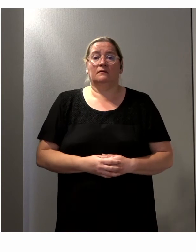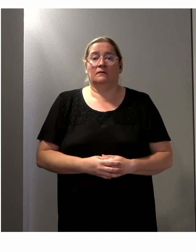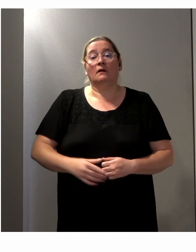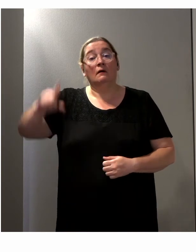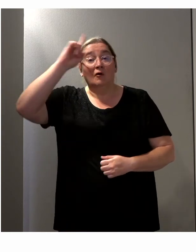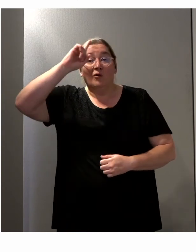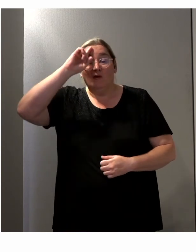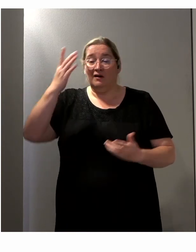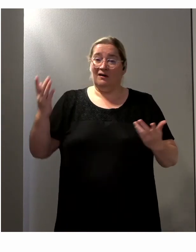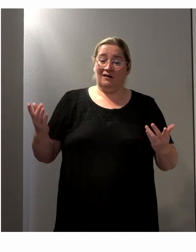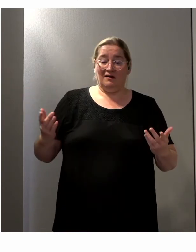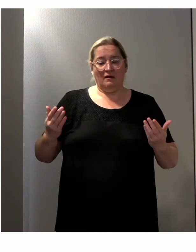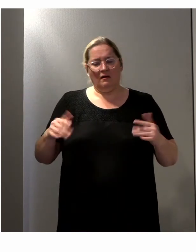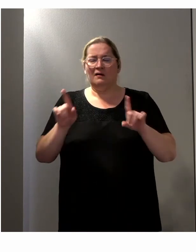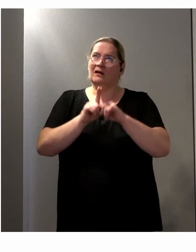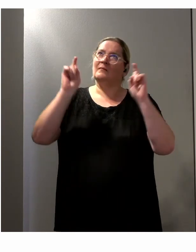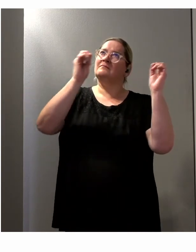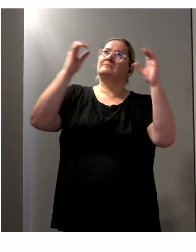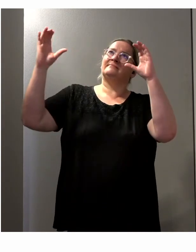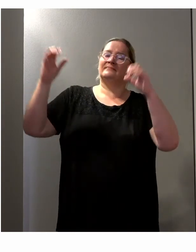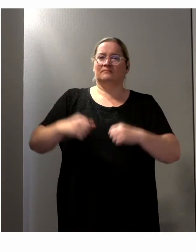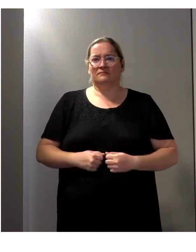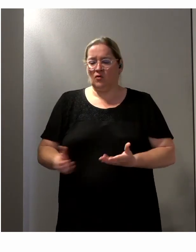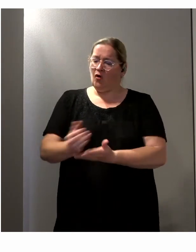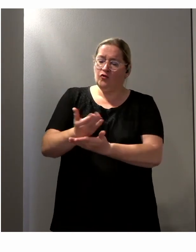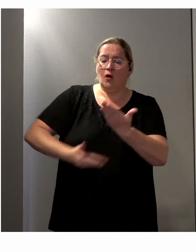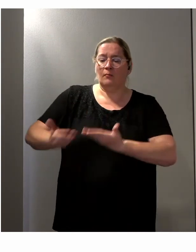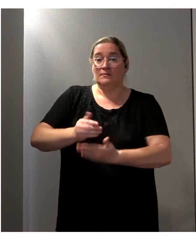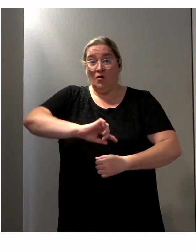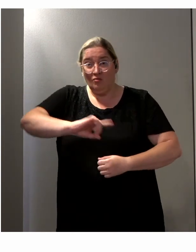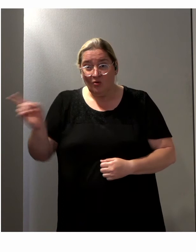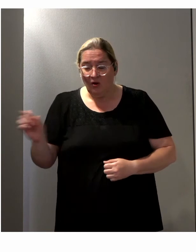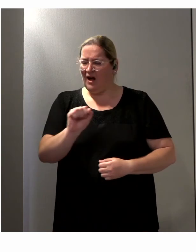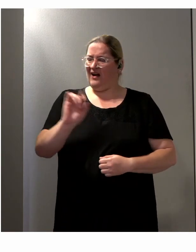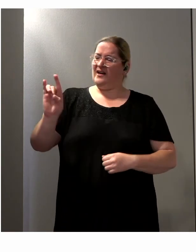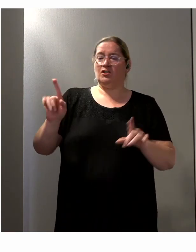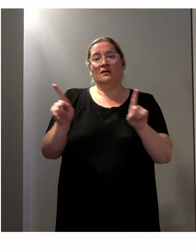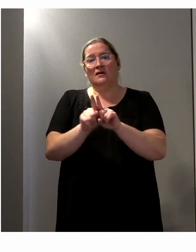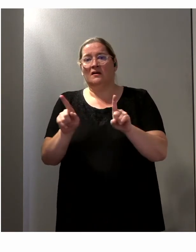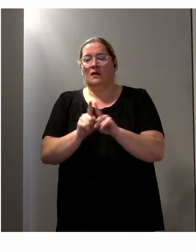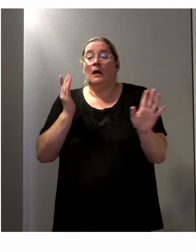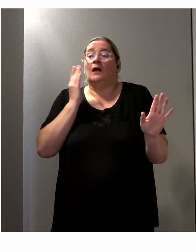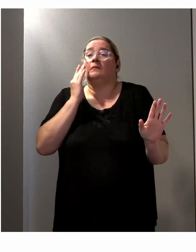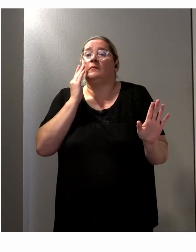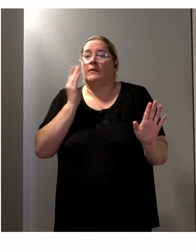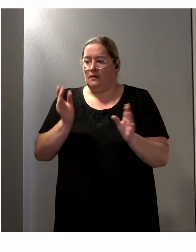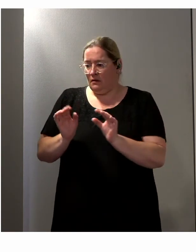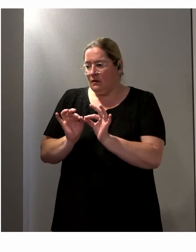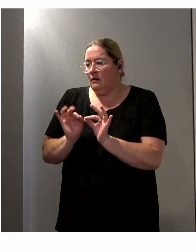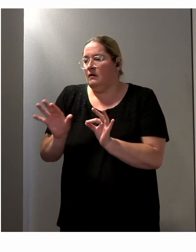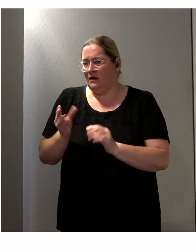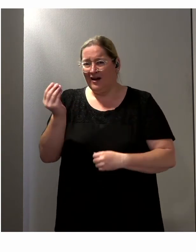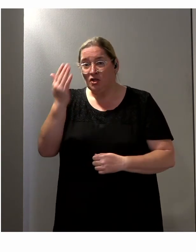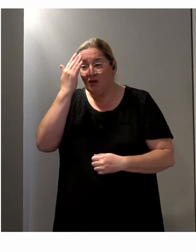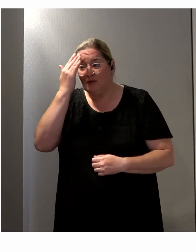comment dire, on n'est pas dans une logique de revenu de remplacement, mais dans une logique finalement, avec l'AAH, mais dans une logique de filet de sécurité. Ça n'est pas du tout la même